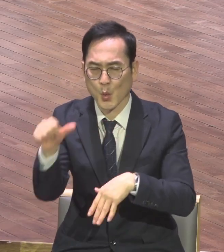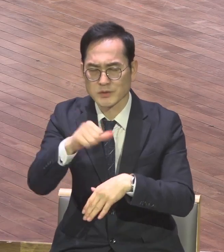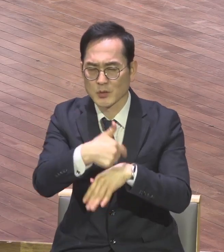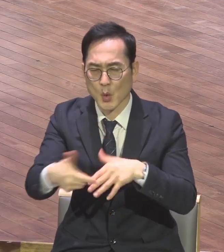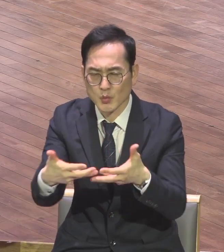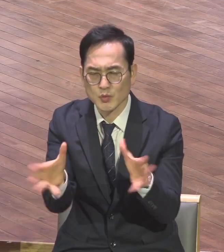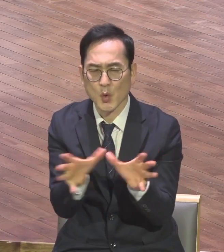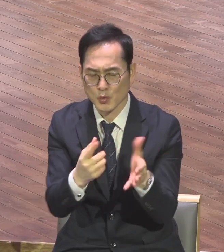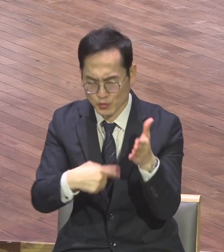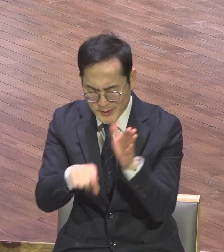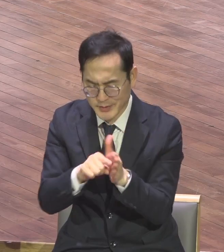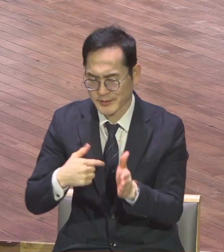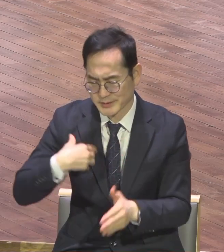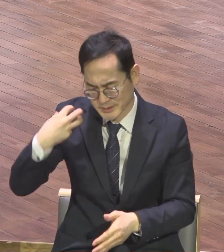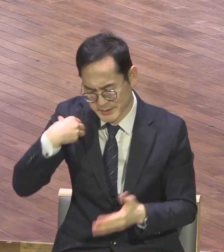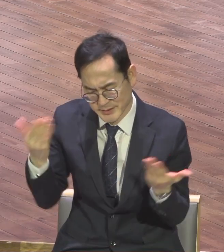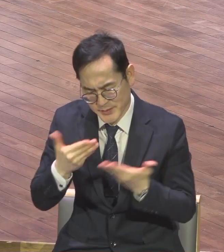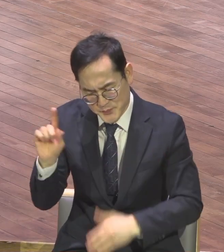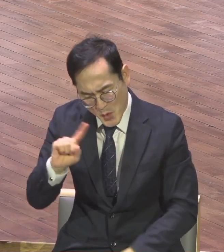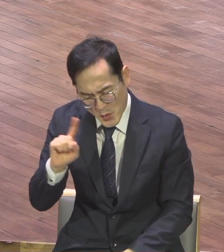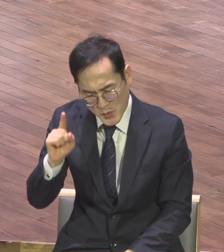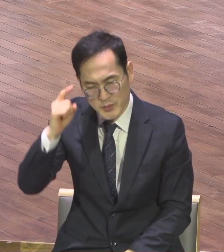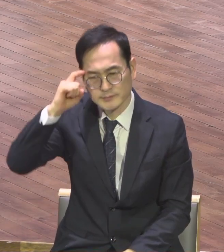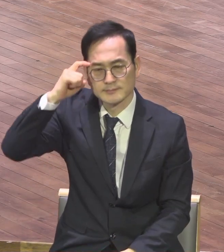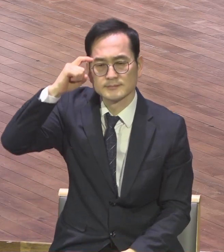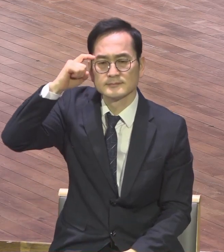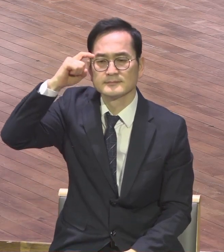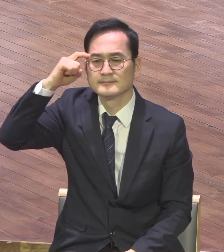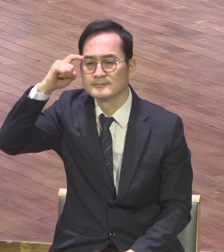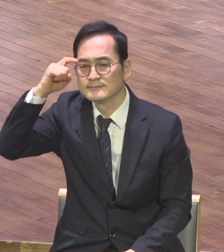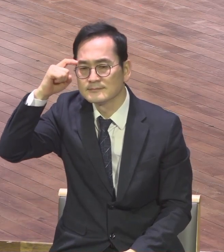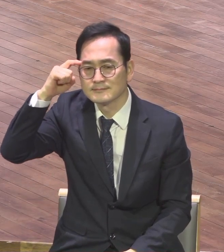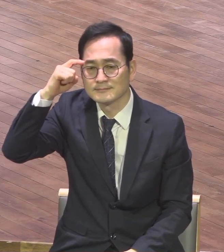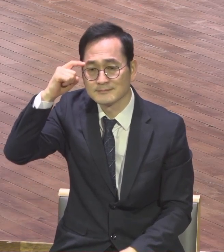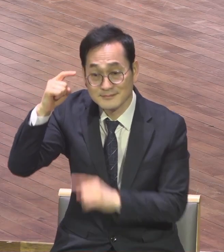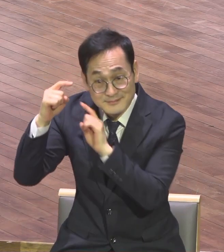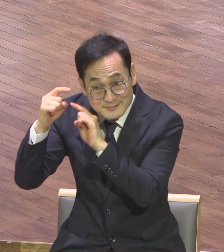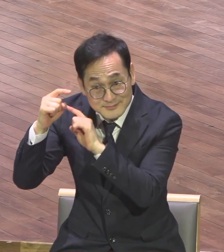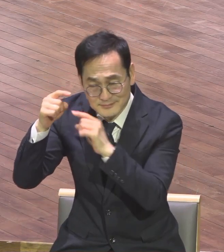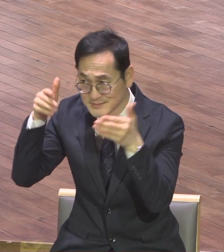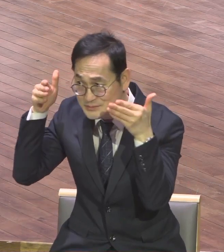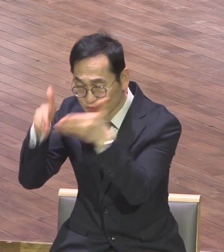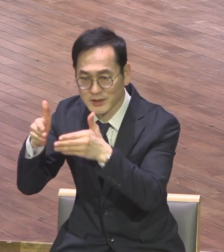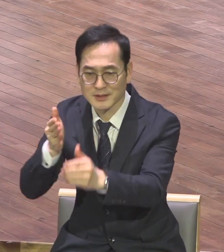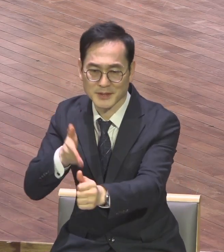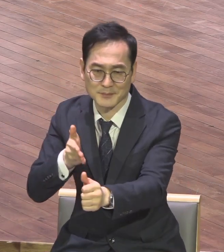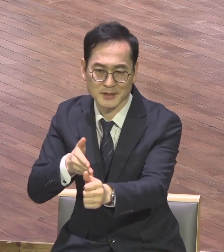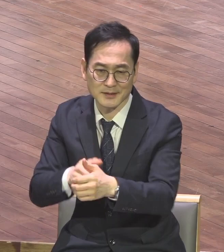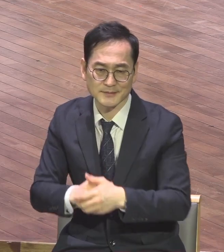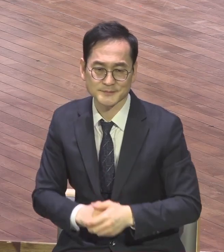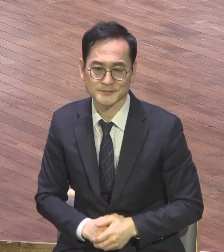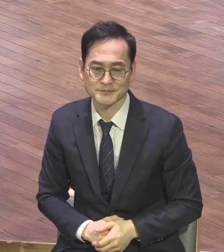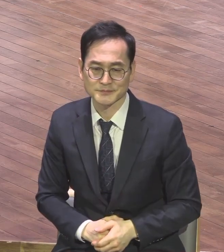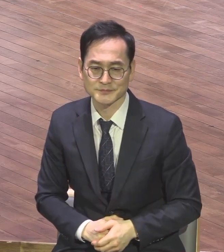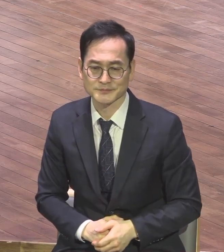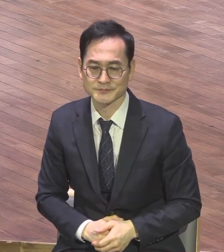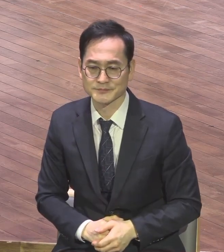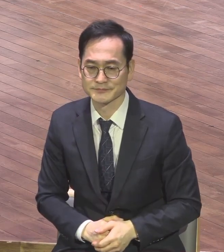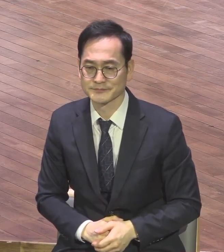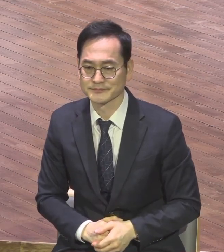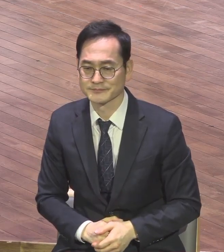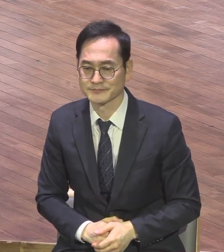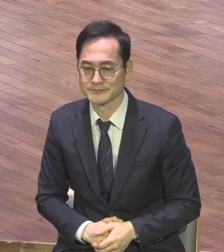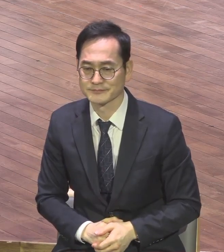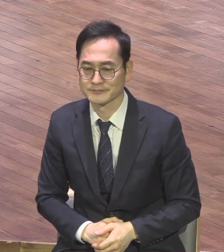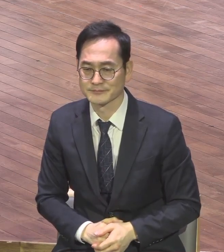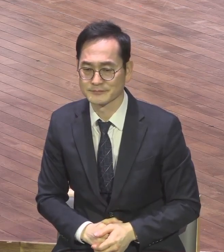것이냐? 이것이 여러분의 삶의 주체가 되기 바랍니다. 목적이 되어야 돼요. 다른 것이 목적이 되면